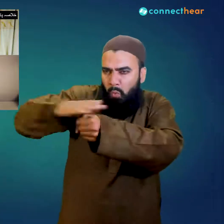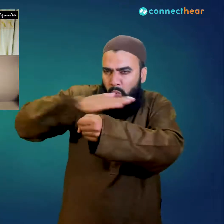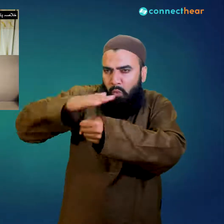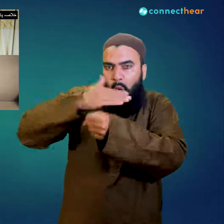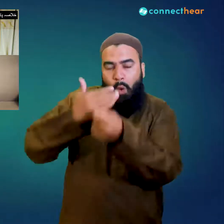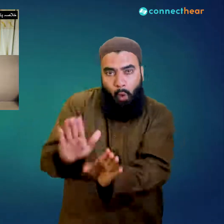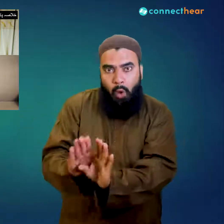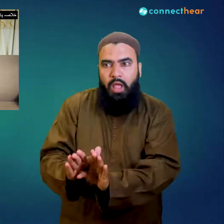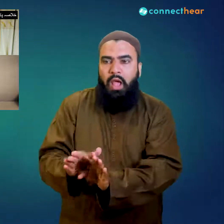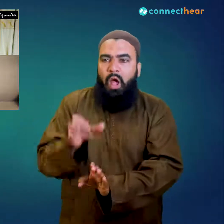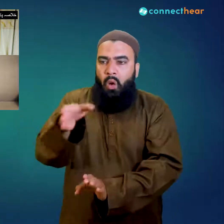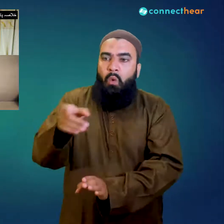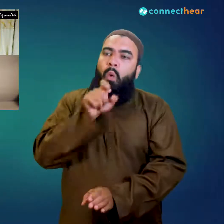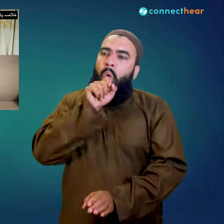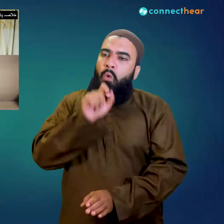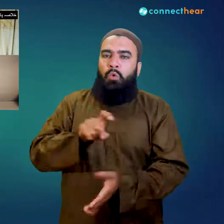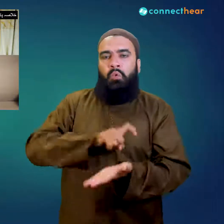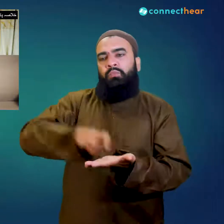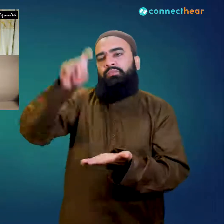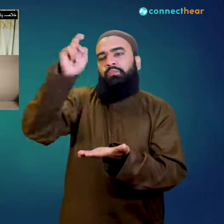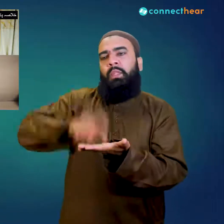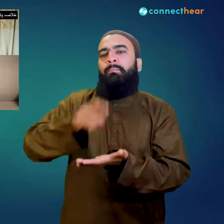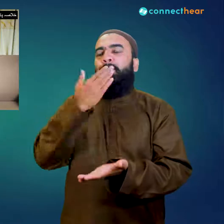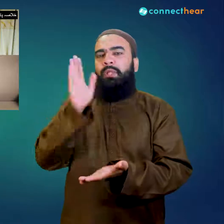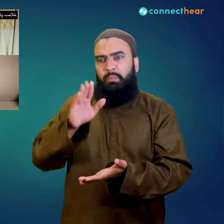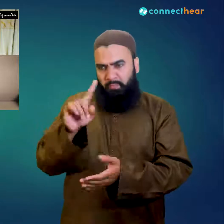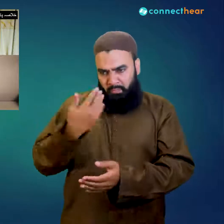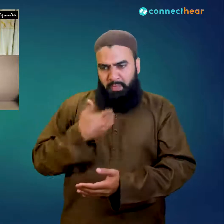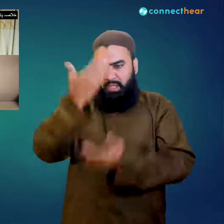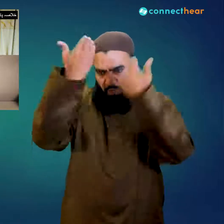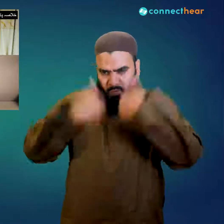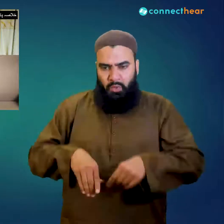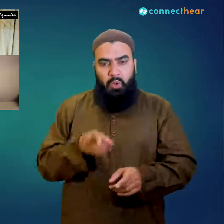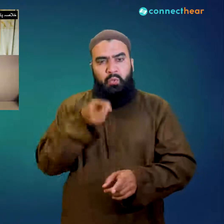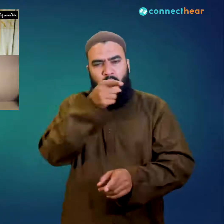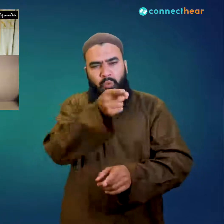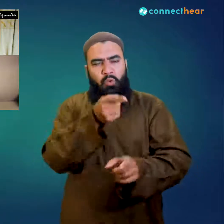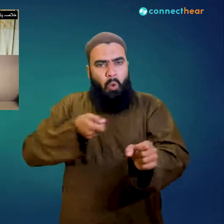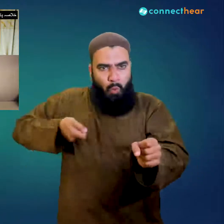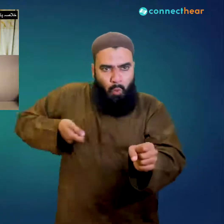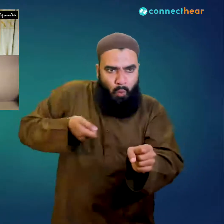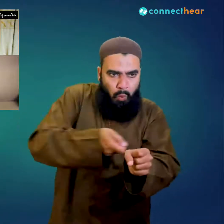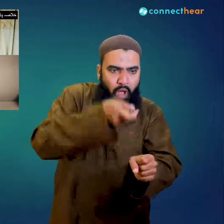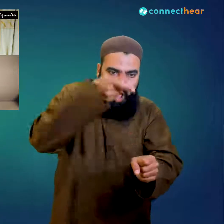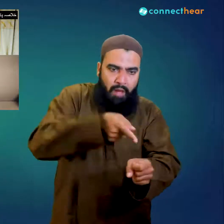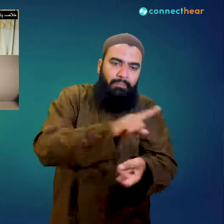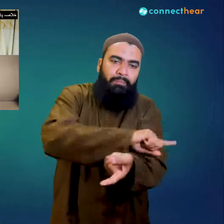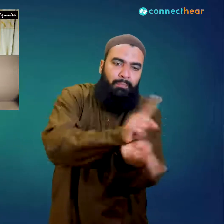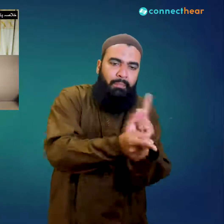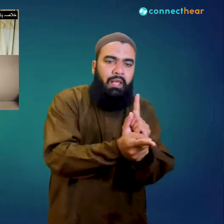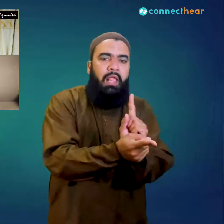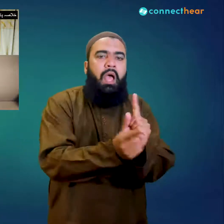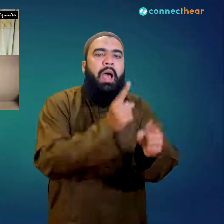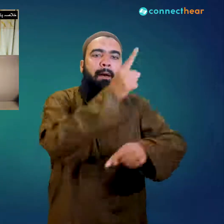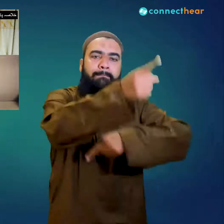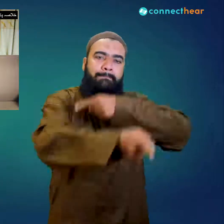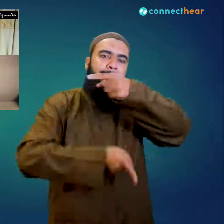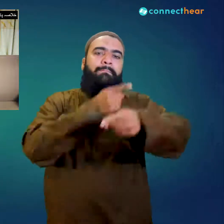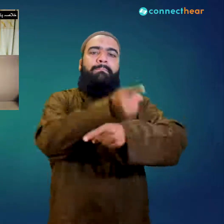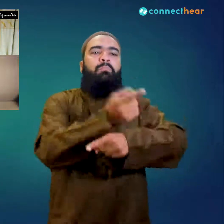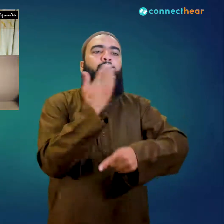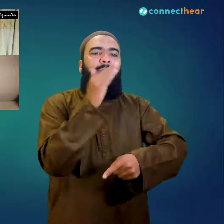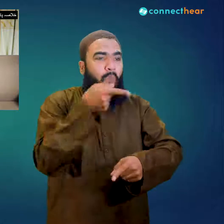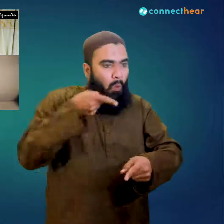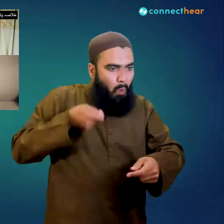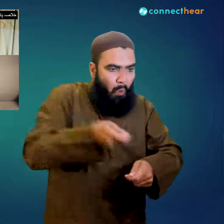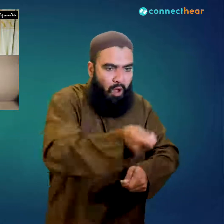کو ضرور لاگو ہونا چاہیے۔ اسلامی معاشرے میں یہ جو حدود و تعزیرات کا جو معاملہ ہے اس میں قصاص کو